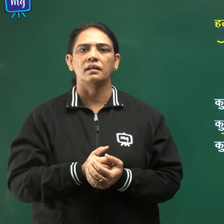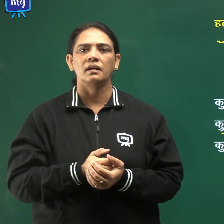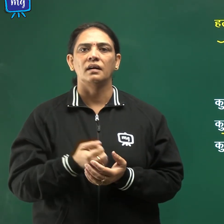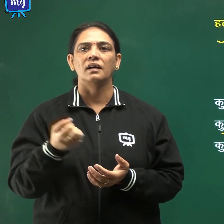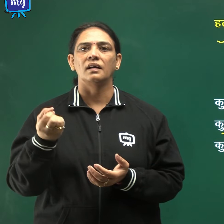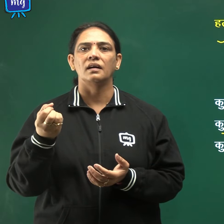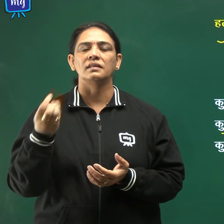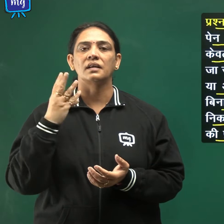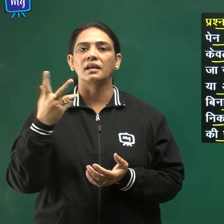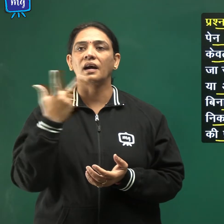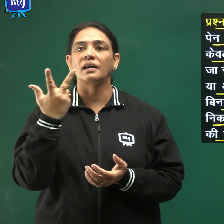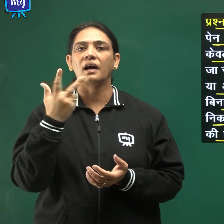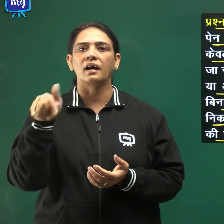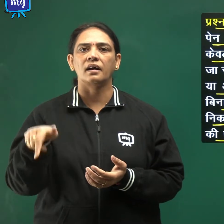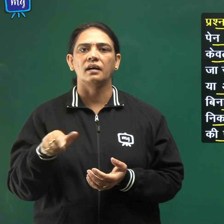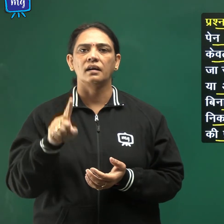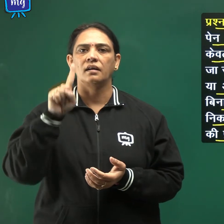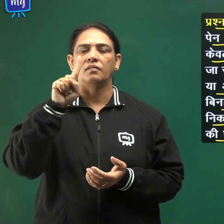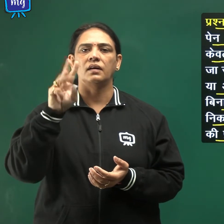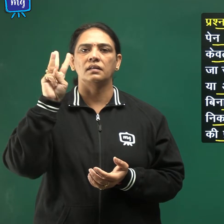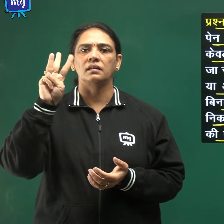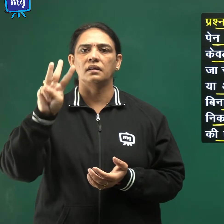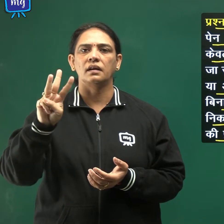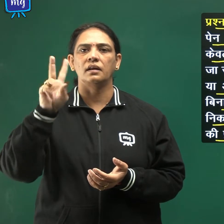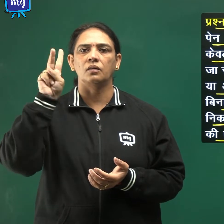में कितने हैं में 132